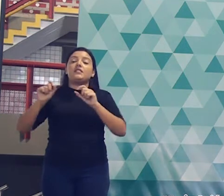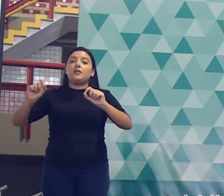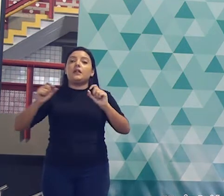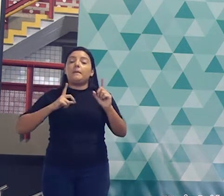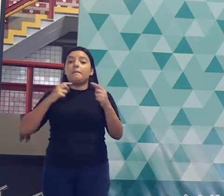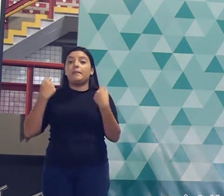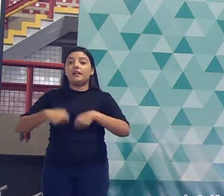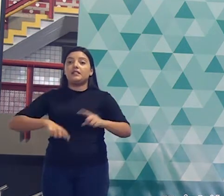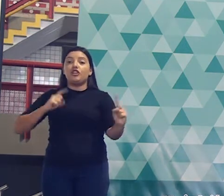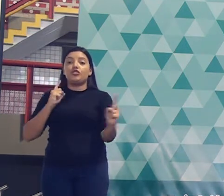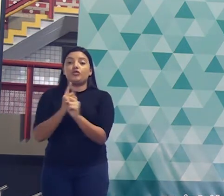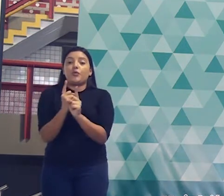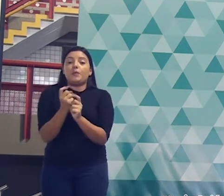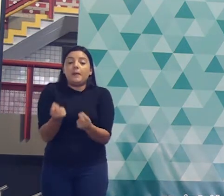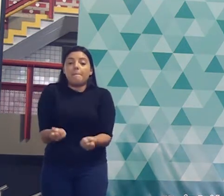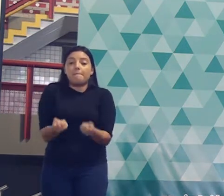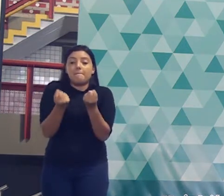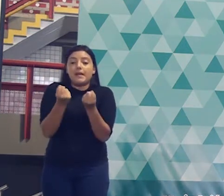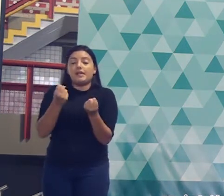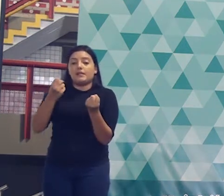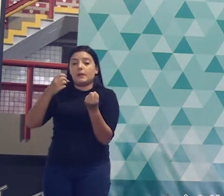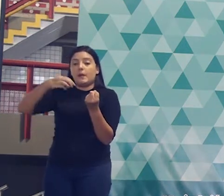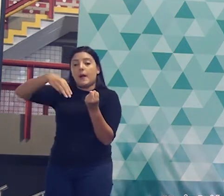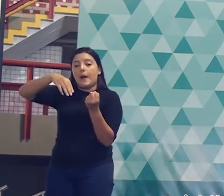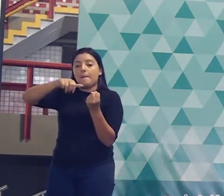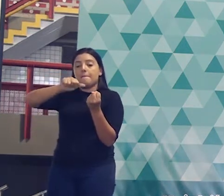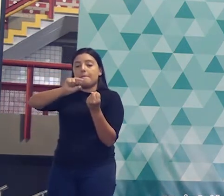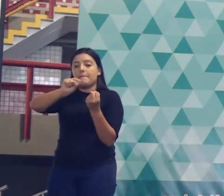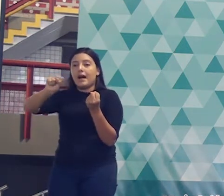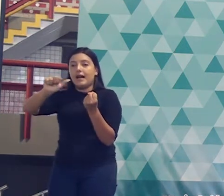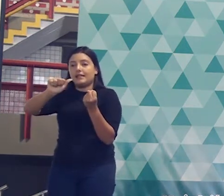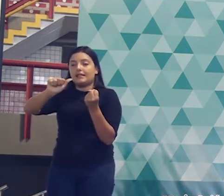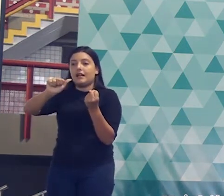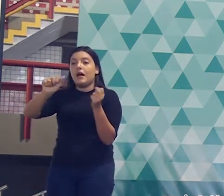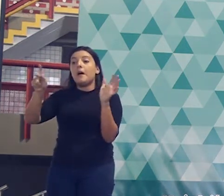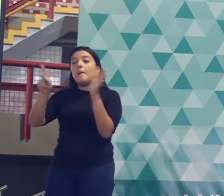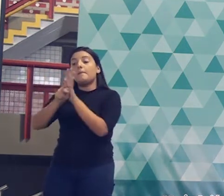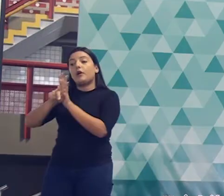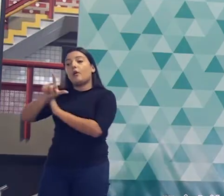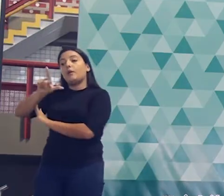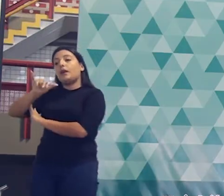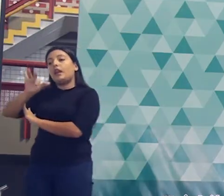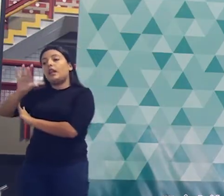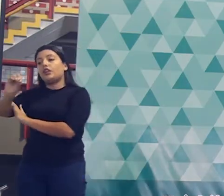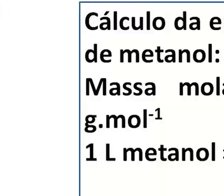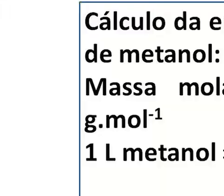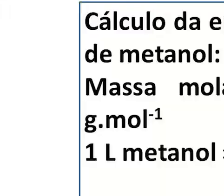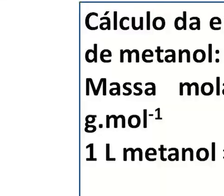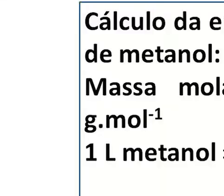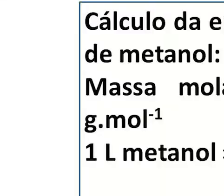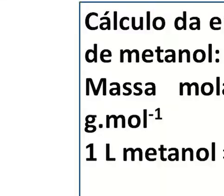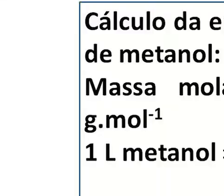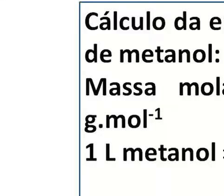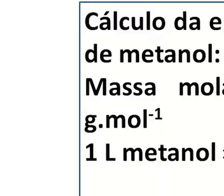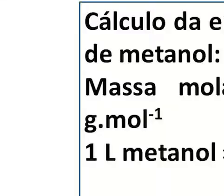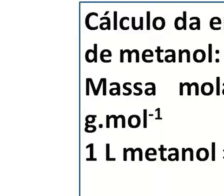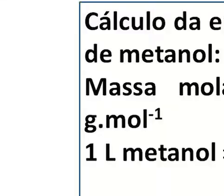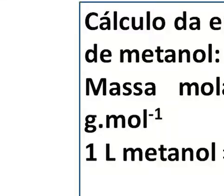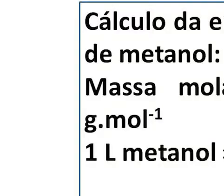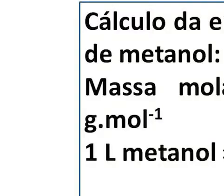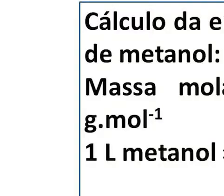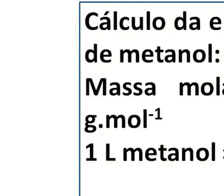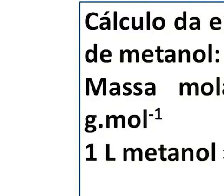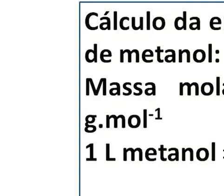descobre o peso, a massa de 1 litro de metanol. 1 litro de metanol, ele vai pesar